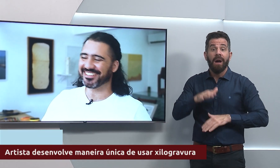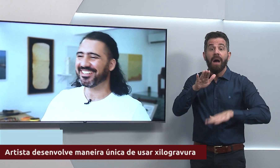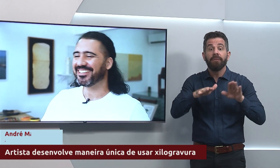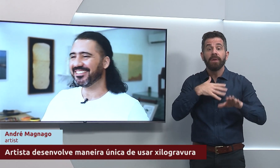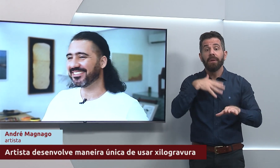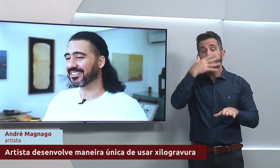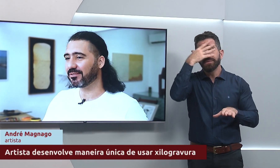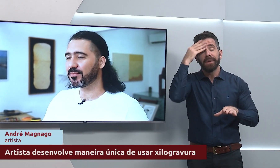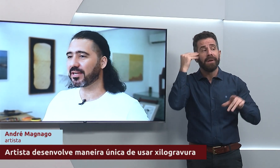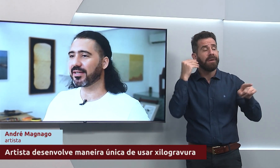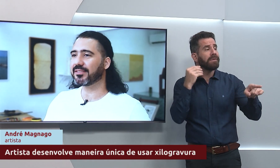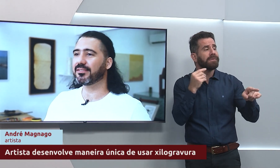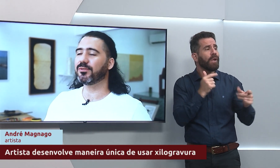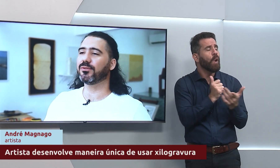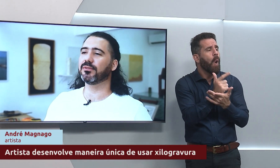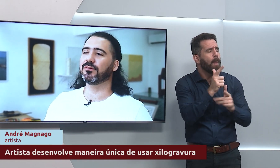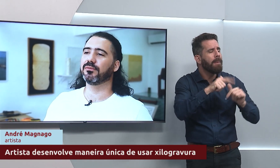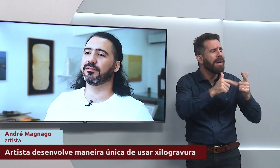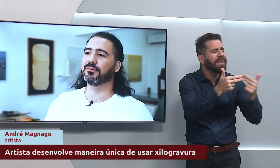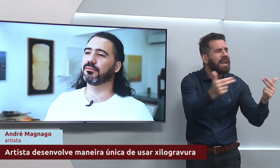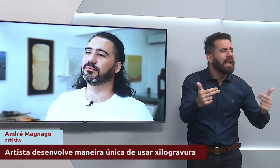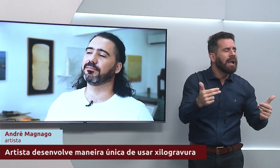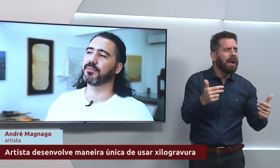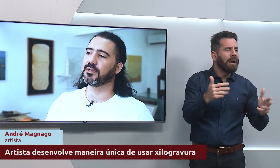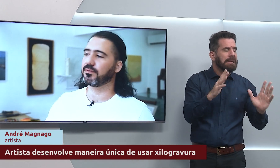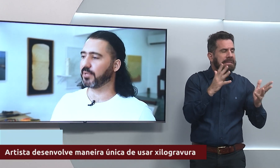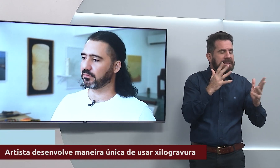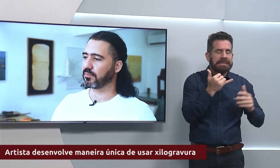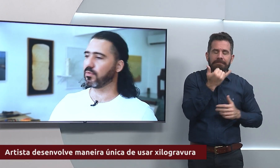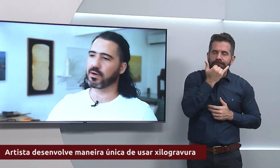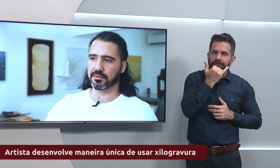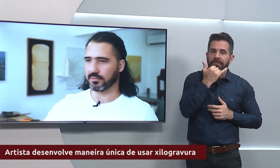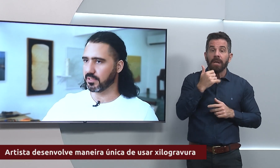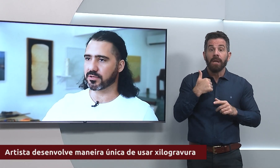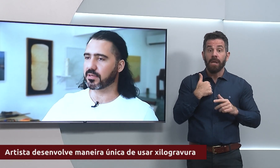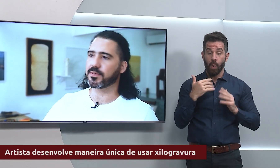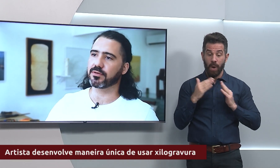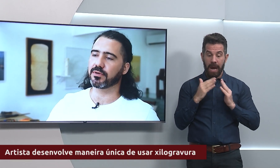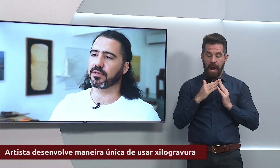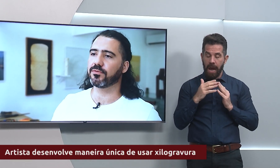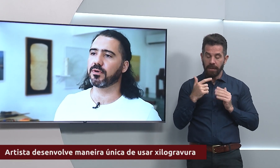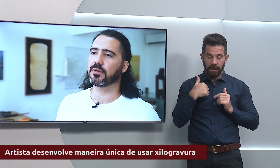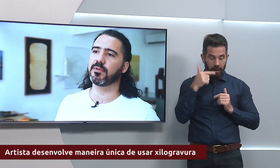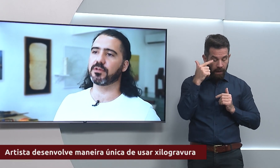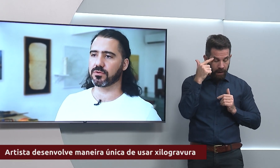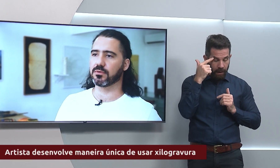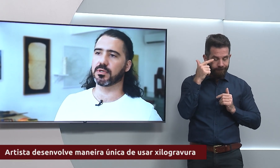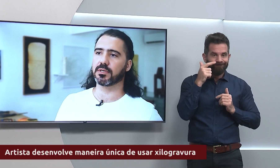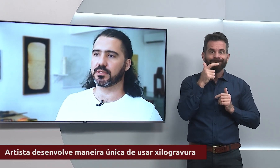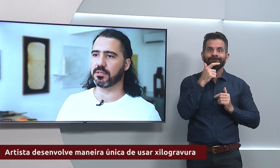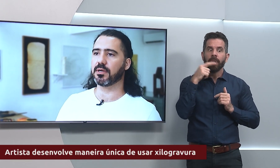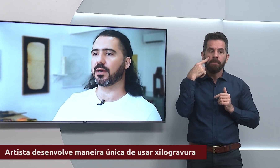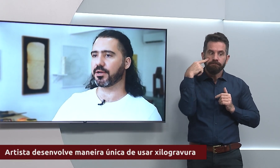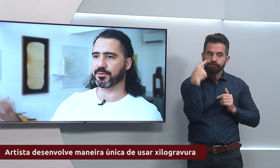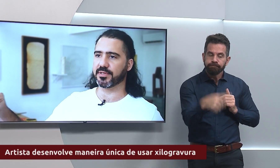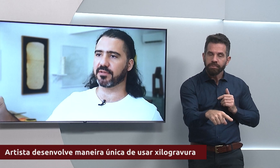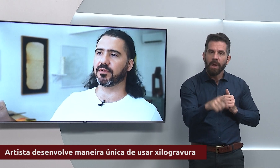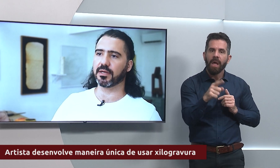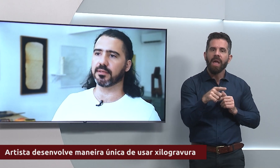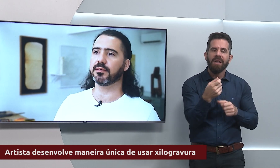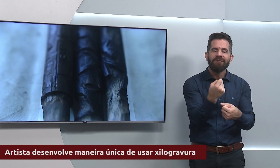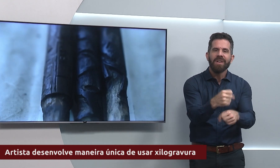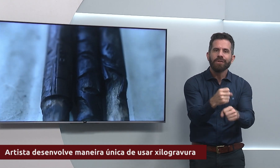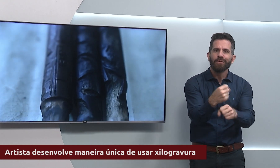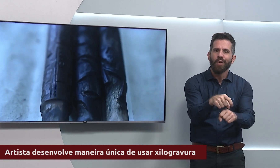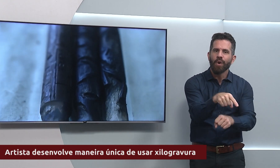aula e saindo da minha casa encontro perto da porta, um lixo já para ser colocado fora, uma vassoura que tinha a haste